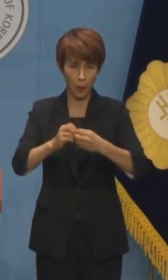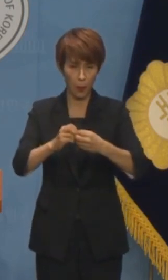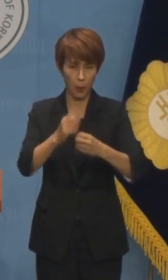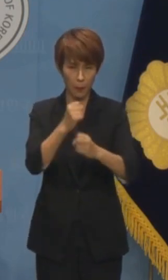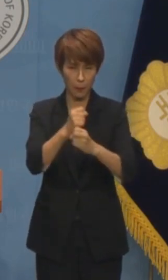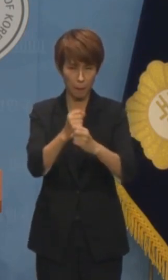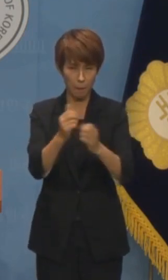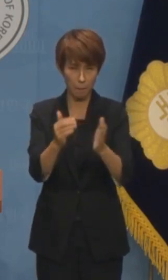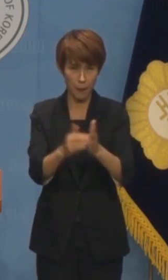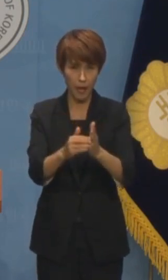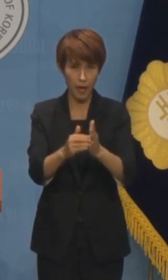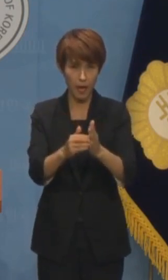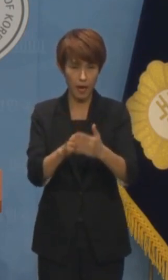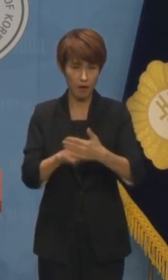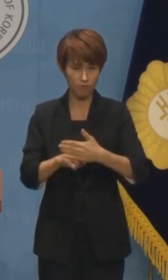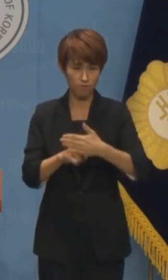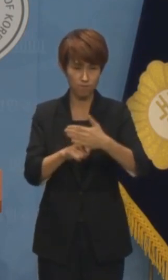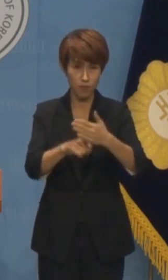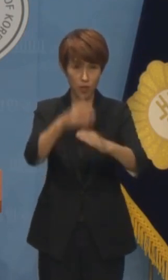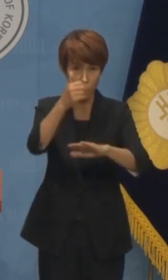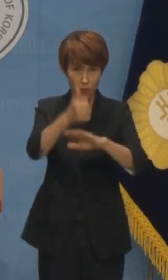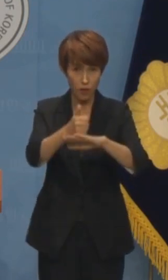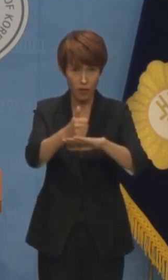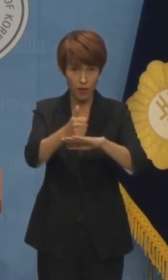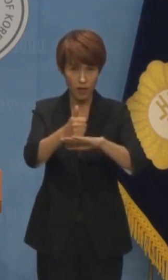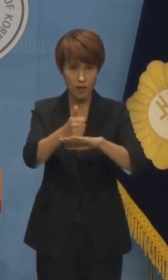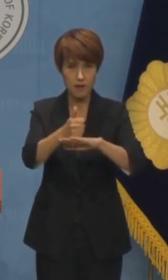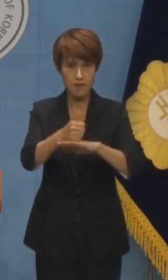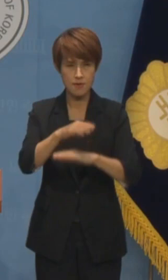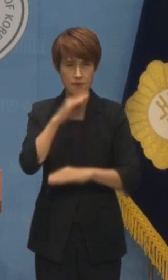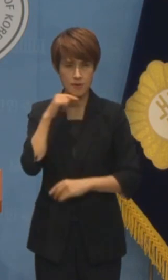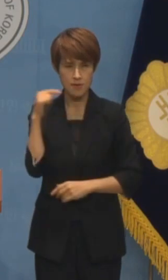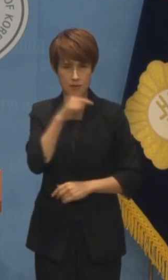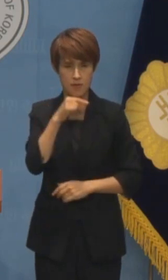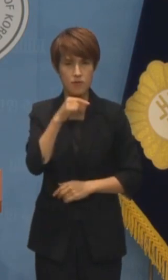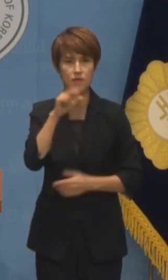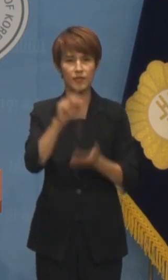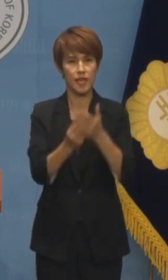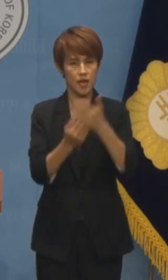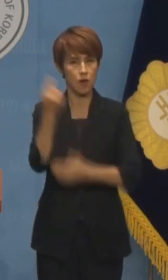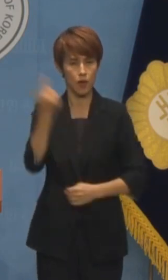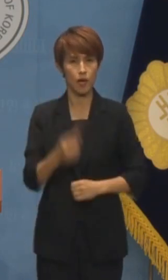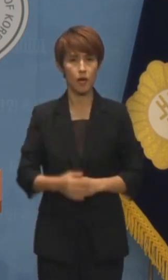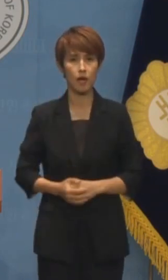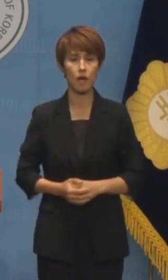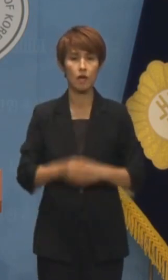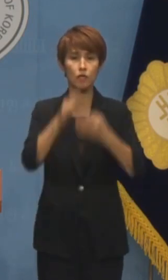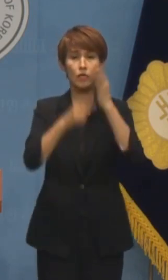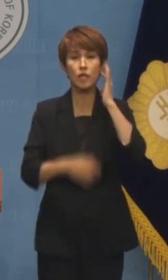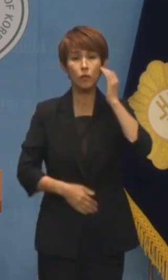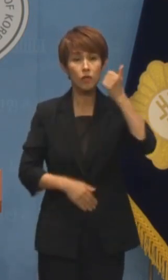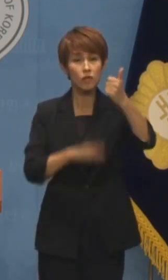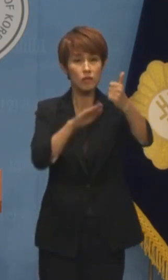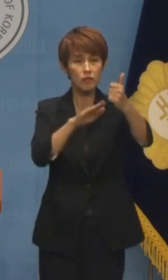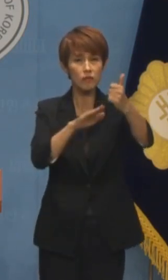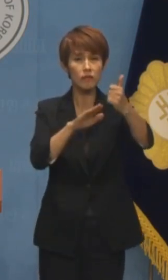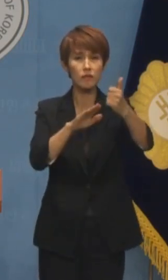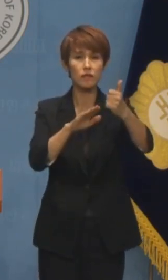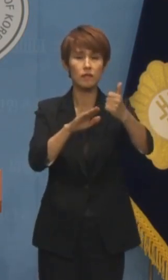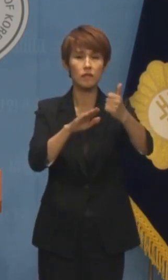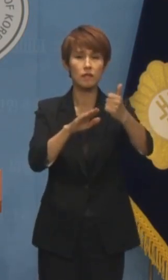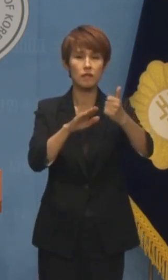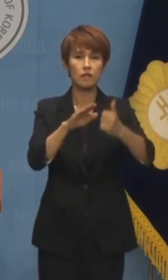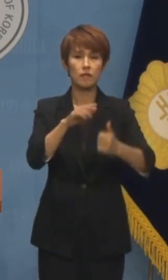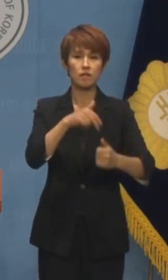적용하면서까지 무리하게 강행한 대가는 시리도록 혹독할 것입니다. 윤 대통령은 지난 40 총선